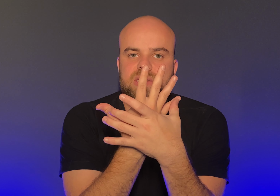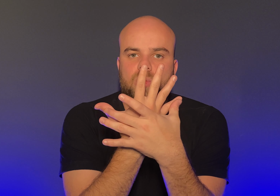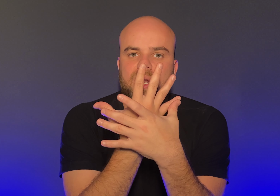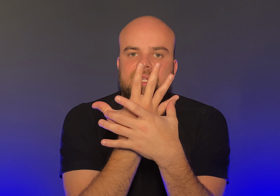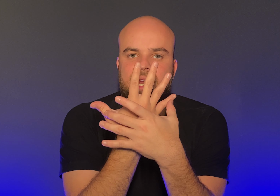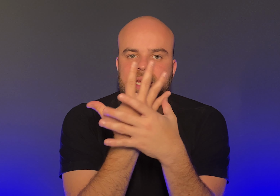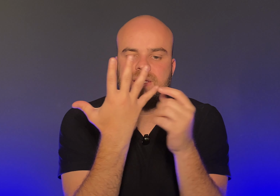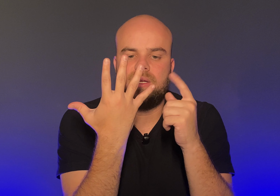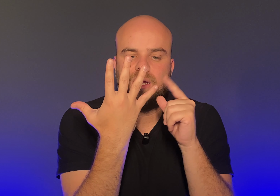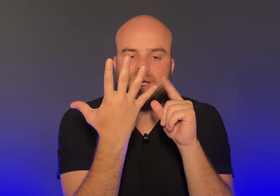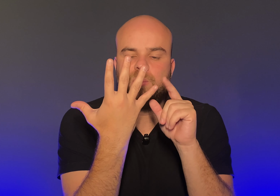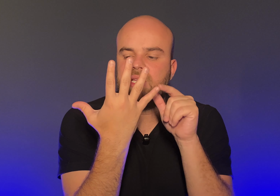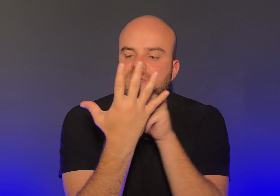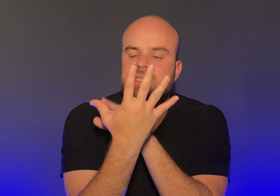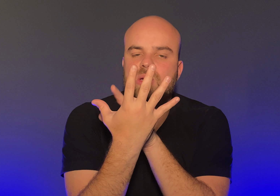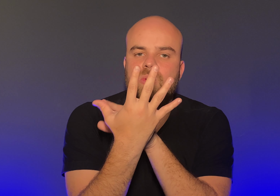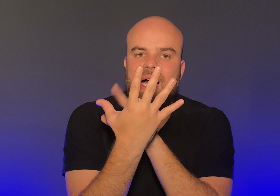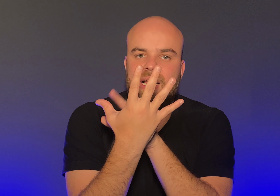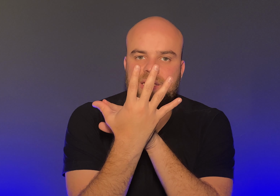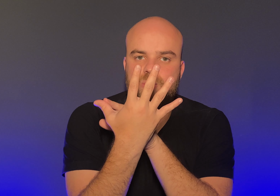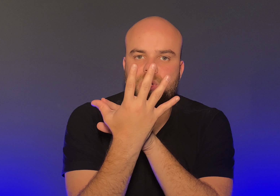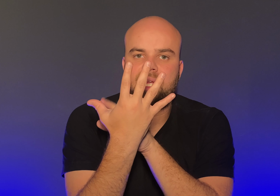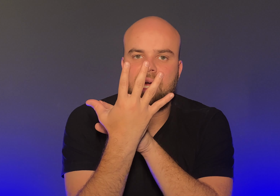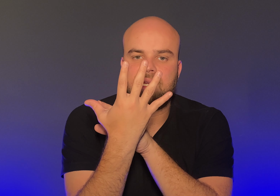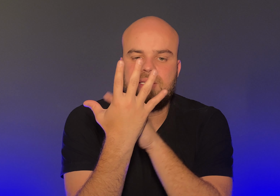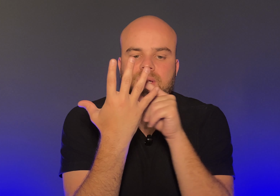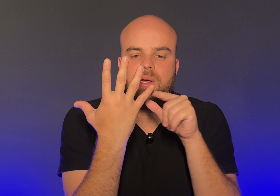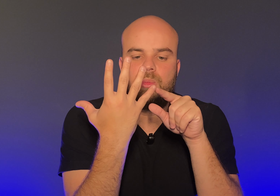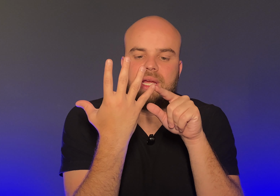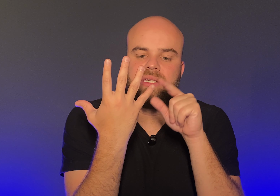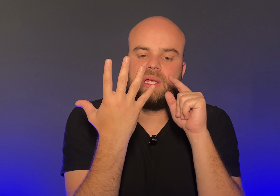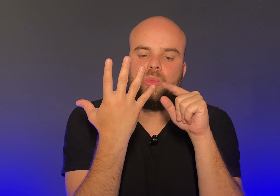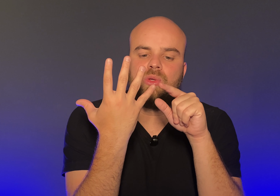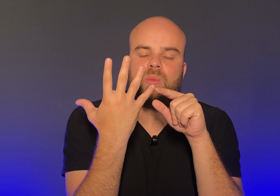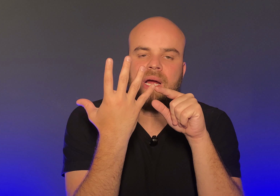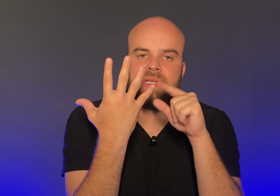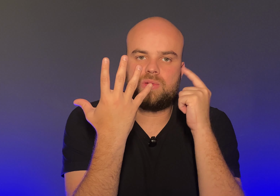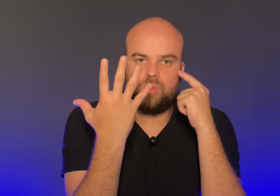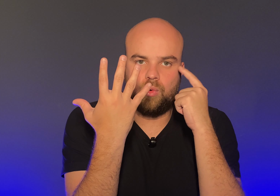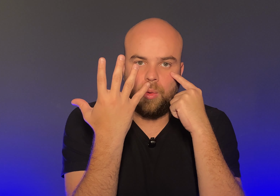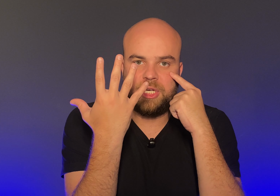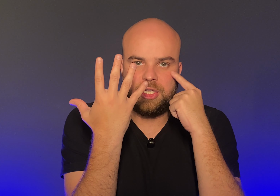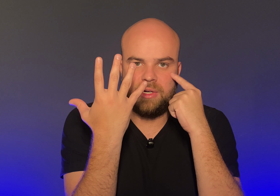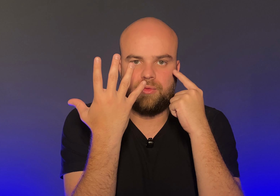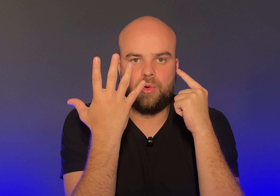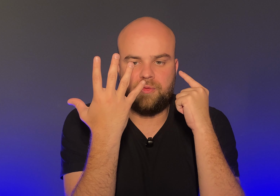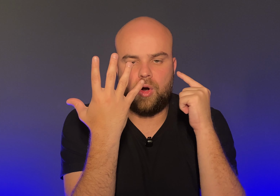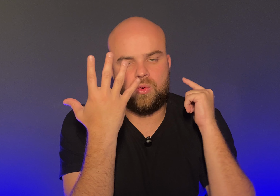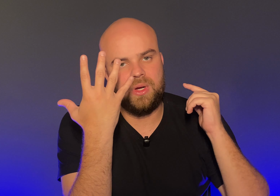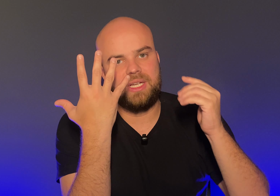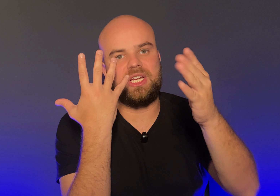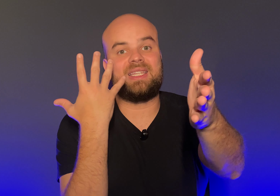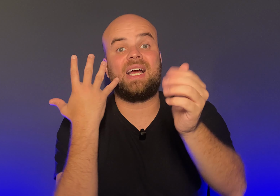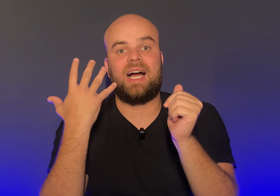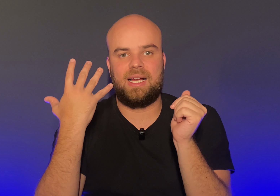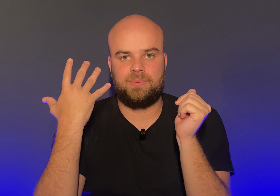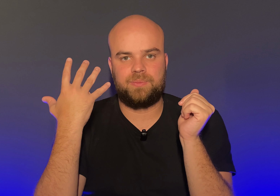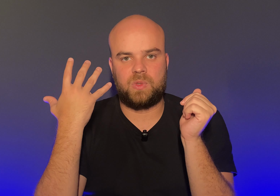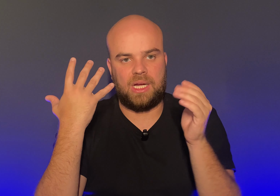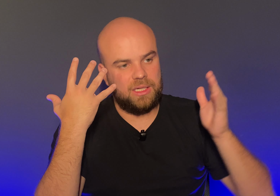alas ou laterais aqui muitas vezes são alas porque elas porque eles têm muito mais o objetivo e o foco de atacar Tá